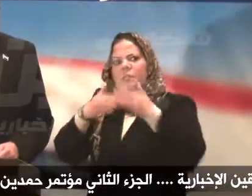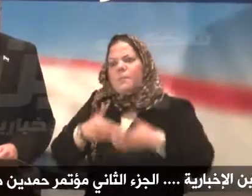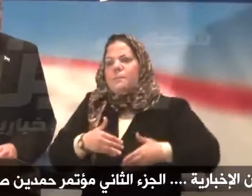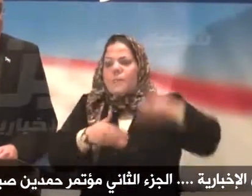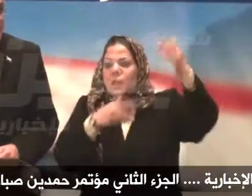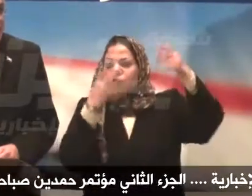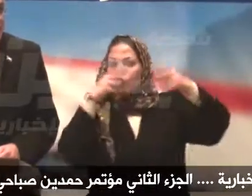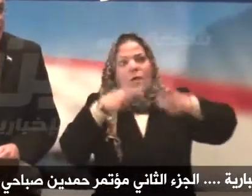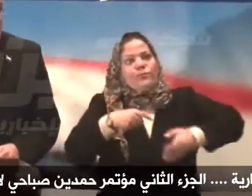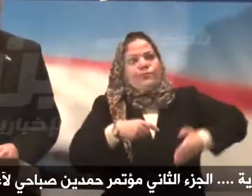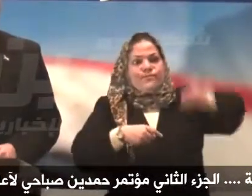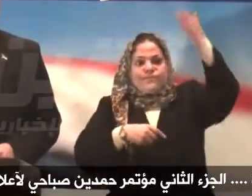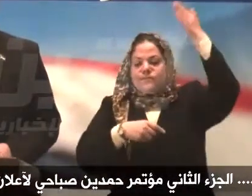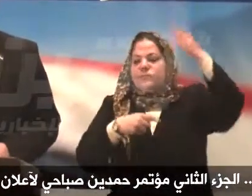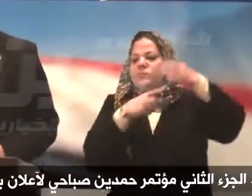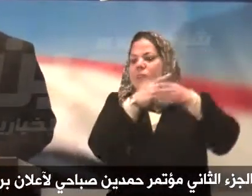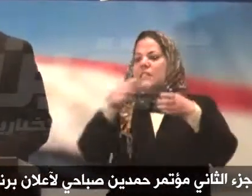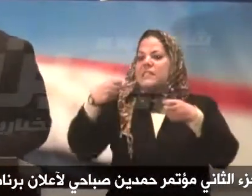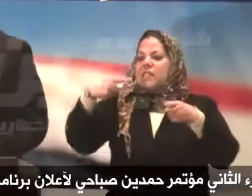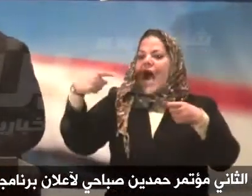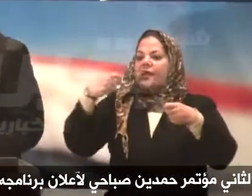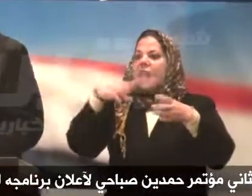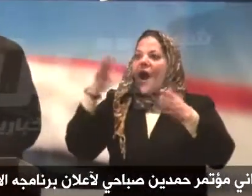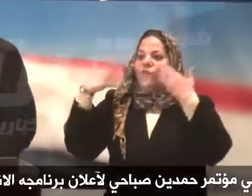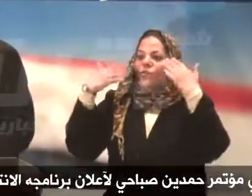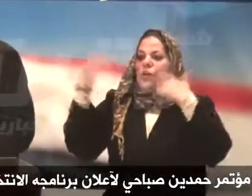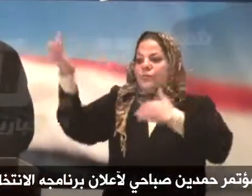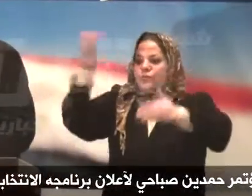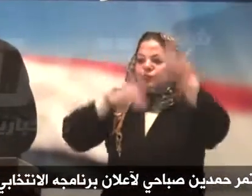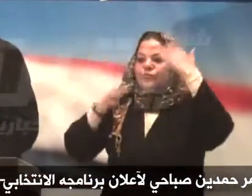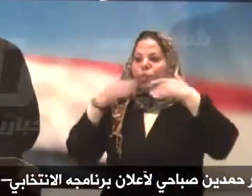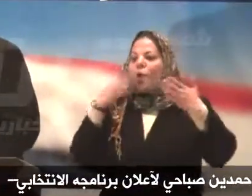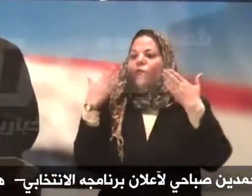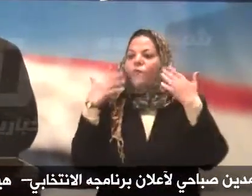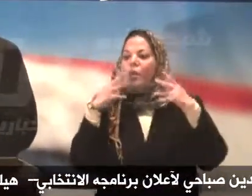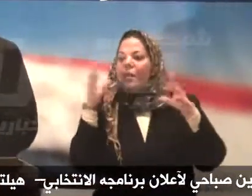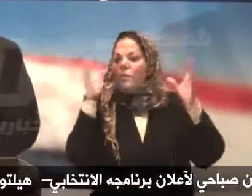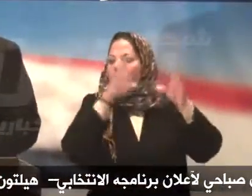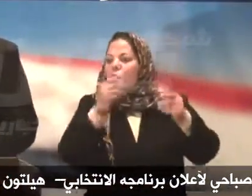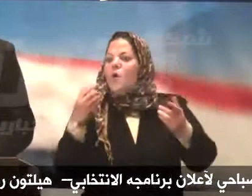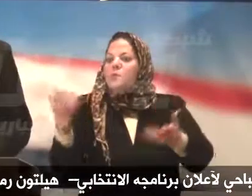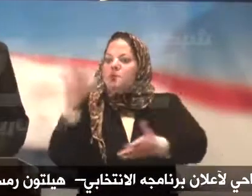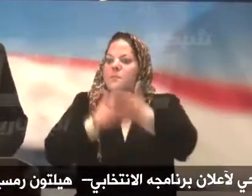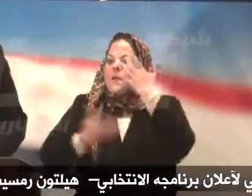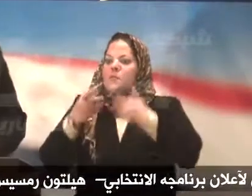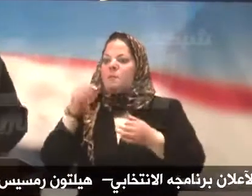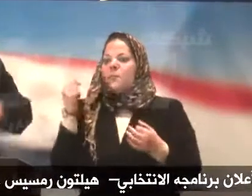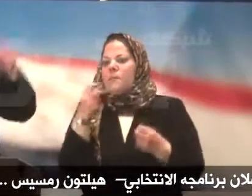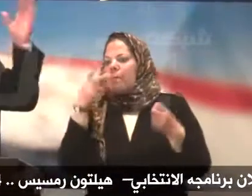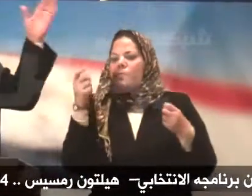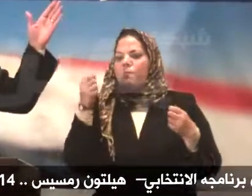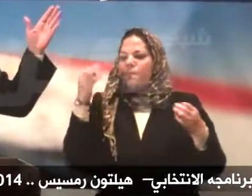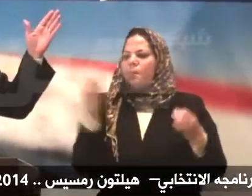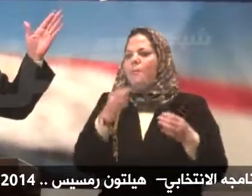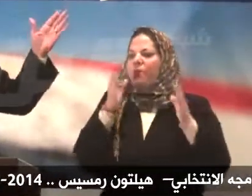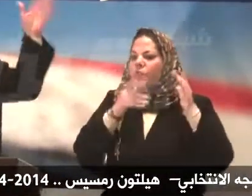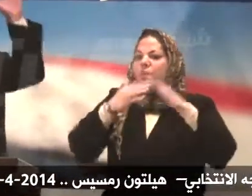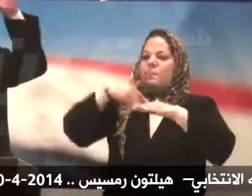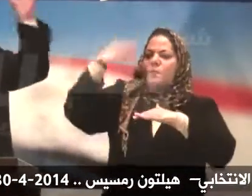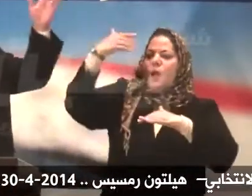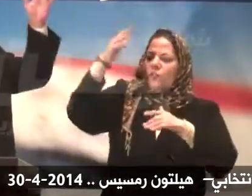المدن السياحيه، واي حاجه بعده مش موجوده، كما لو انه يحجب التنميه عما